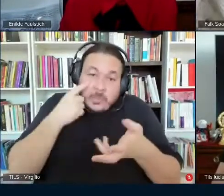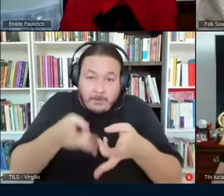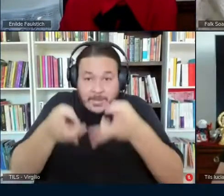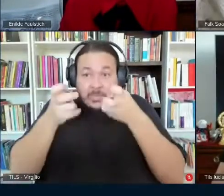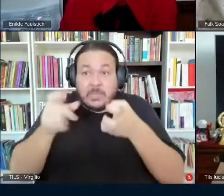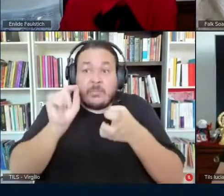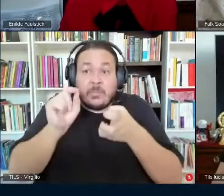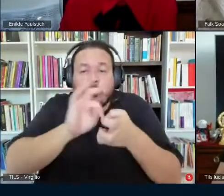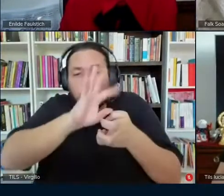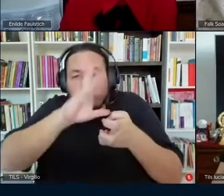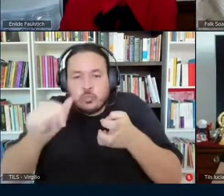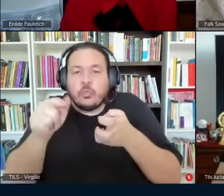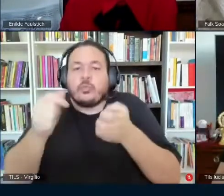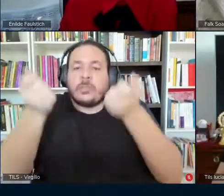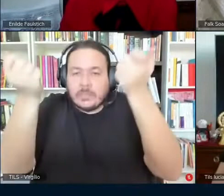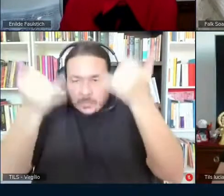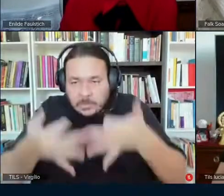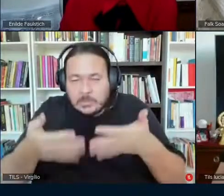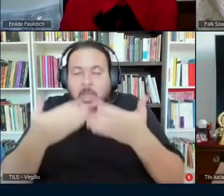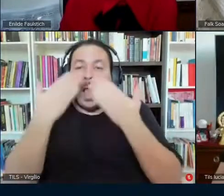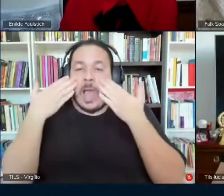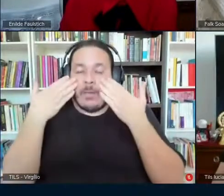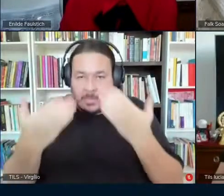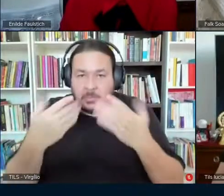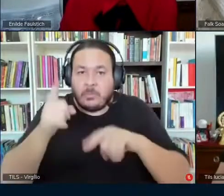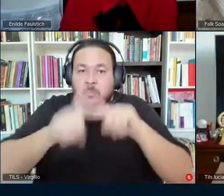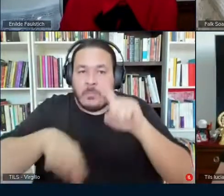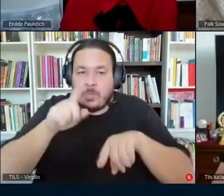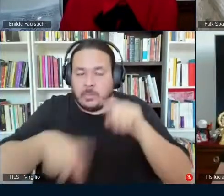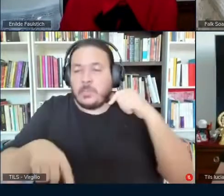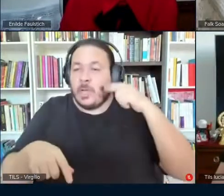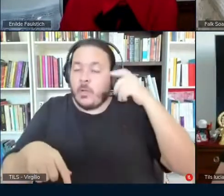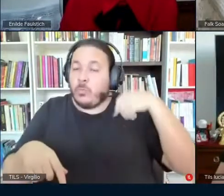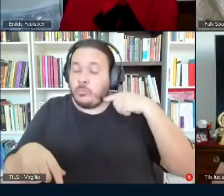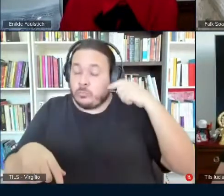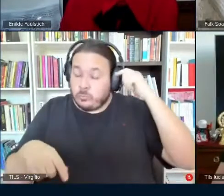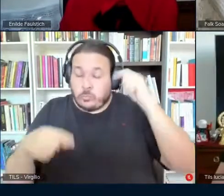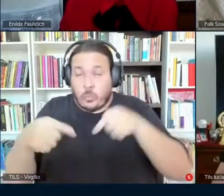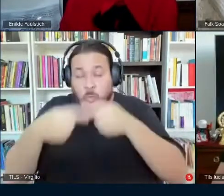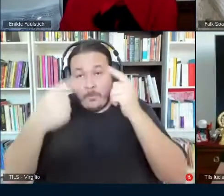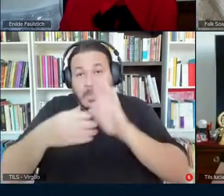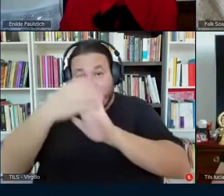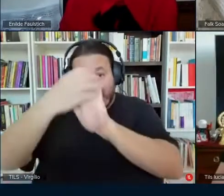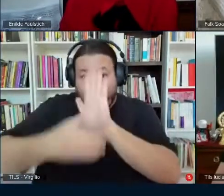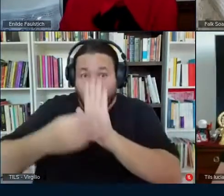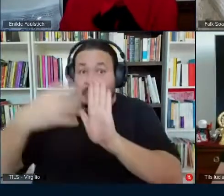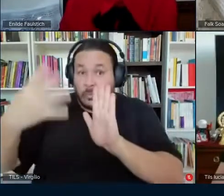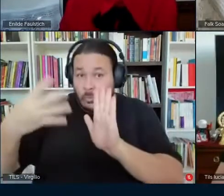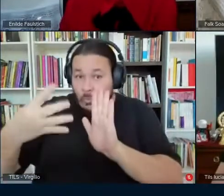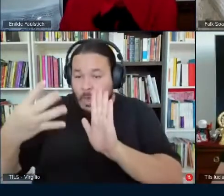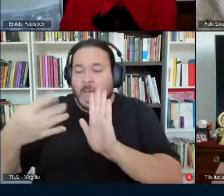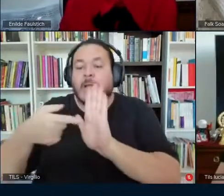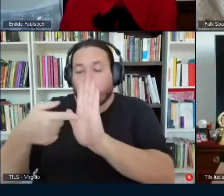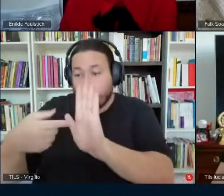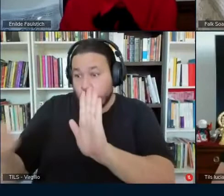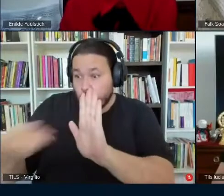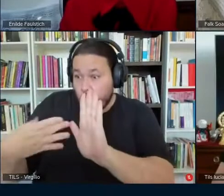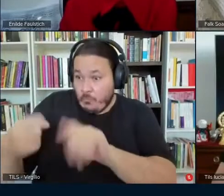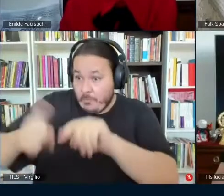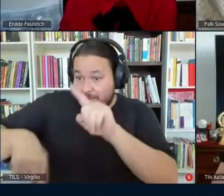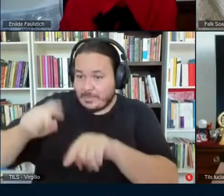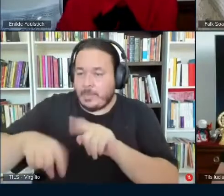está justamente apresentando um material a partir do capítulo 4 que traz essa diferença, que é